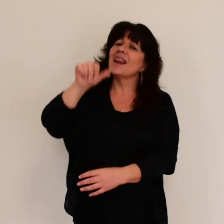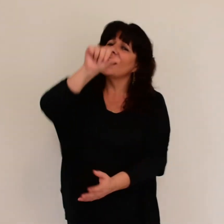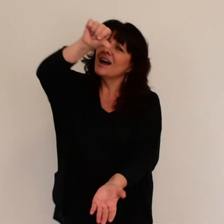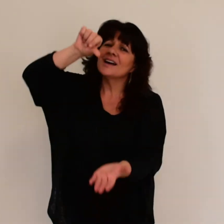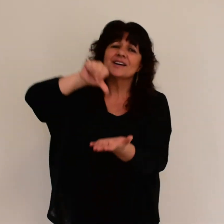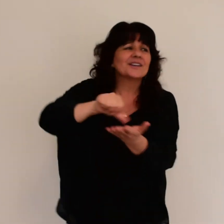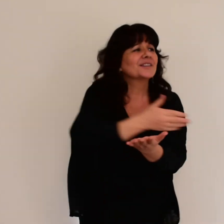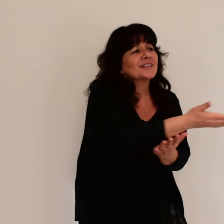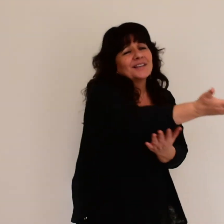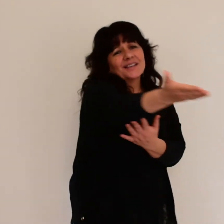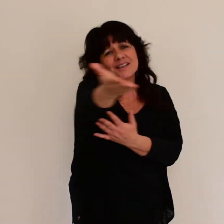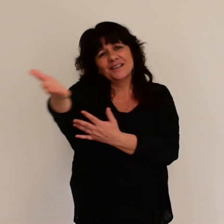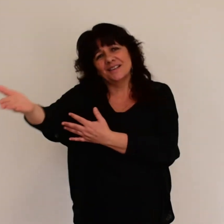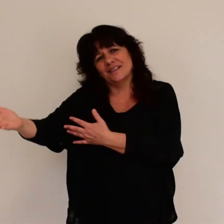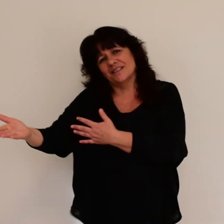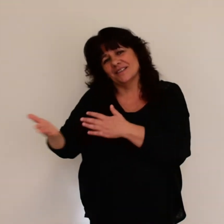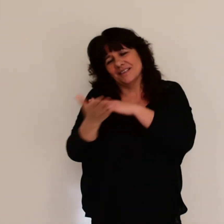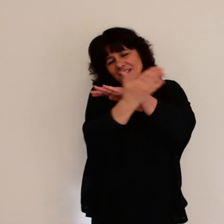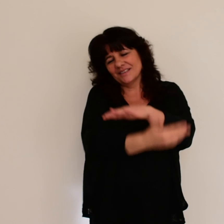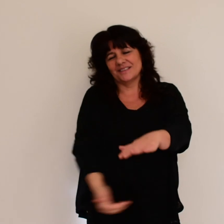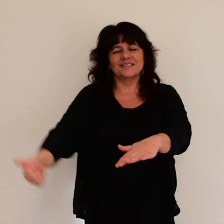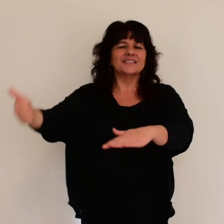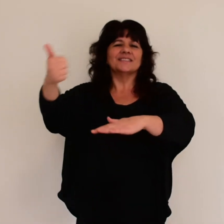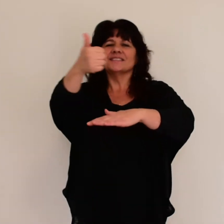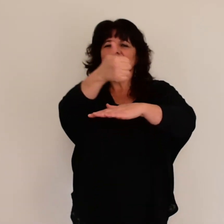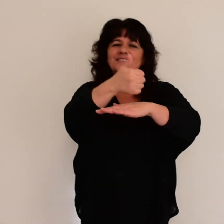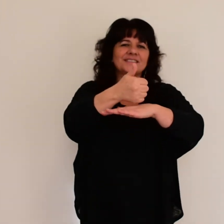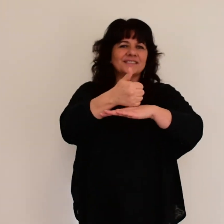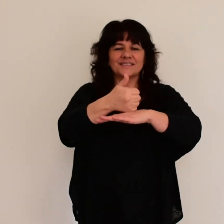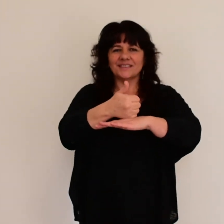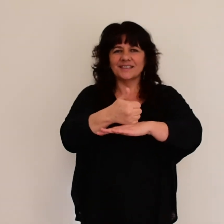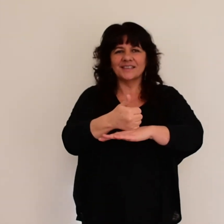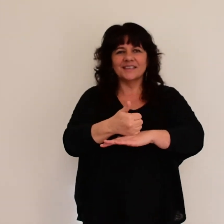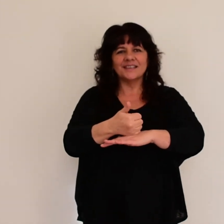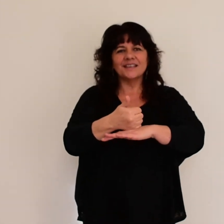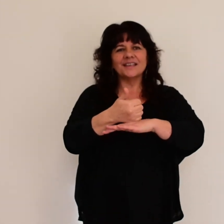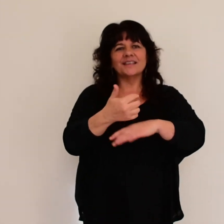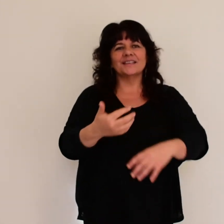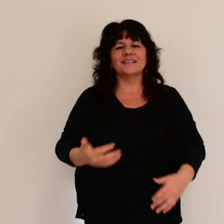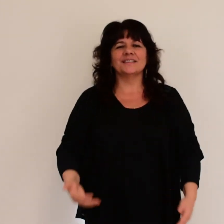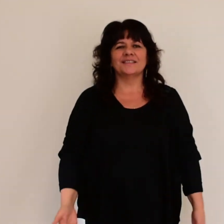toi, le Saint d'Israël.